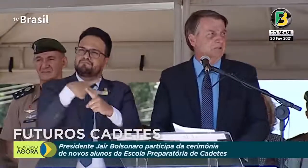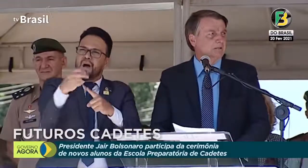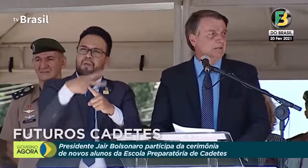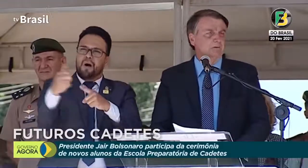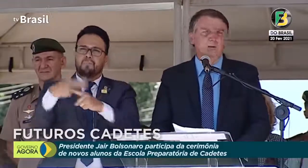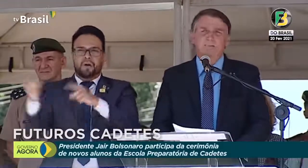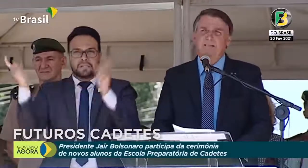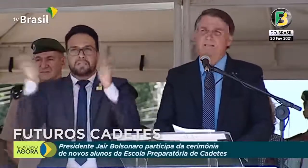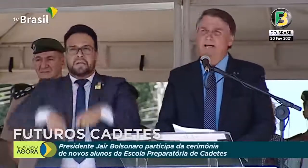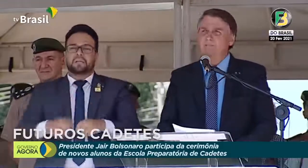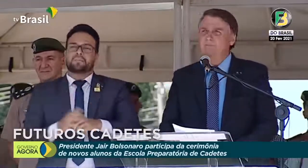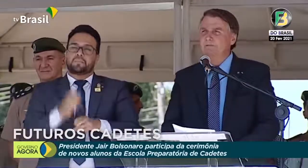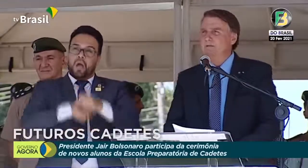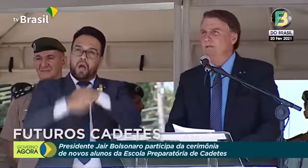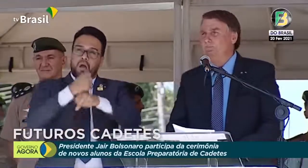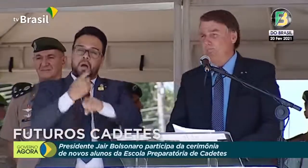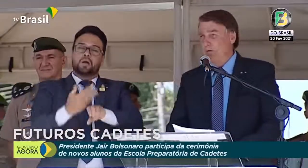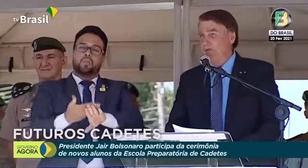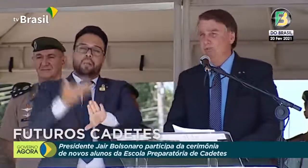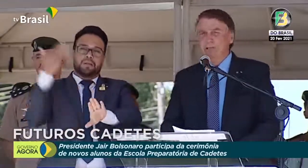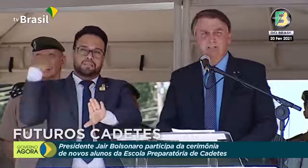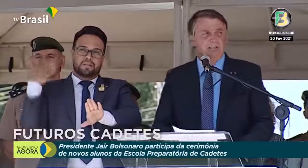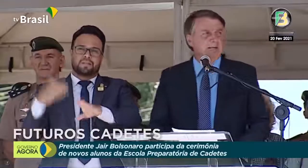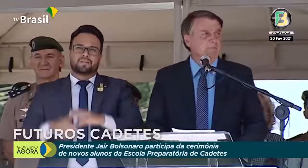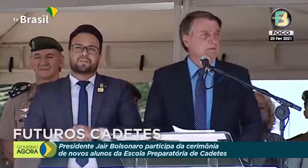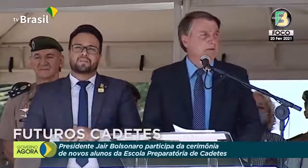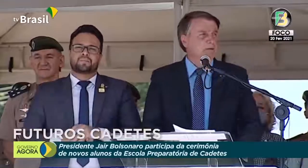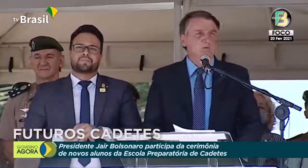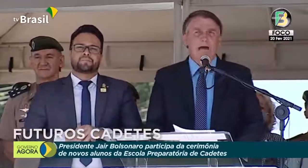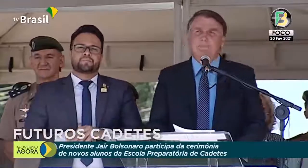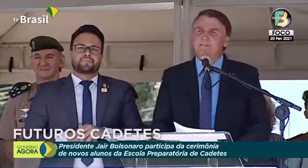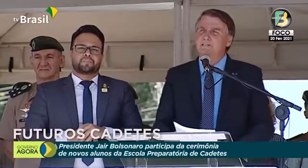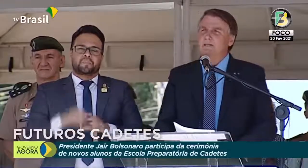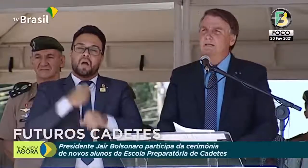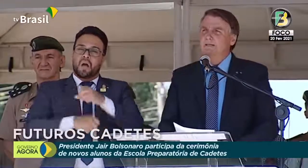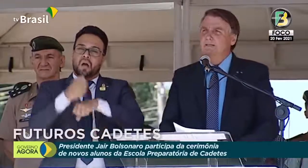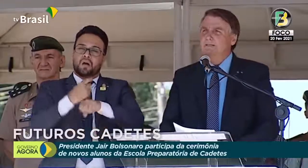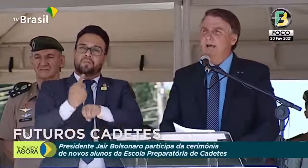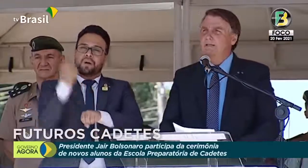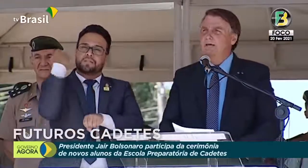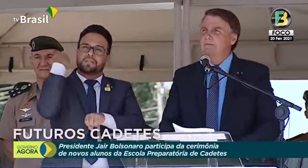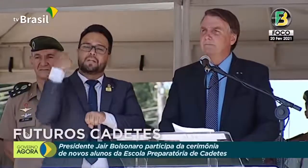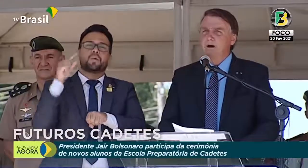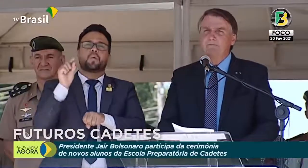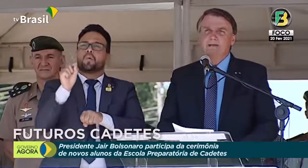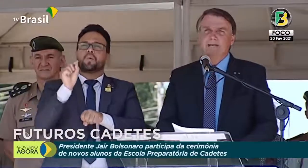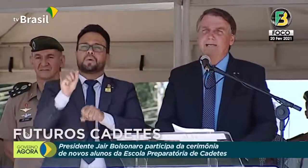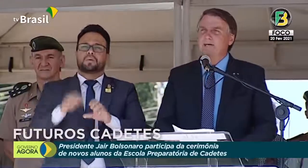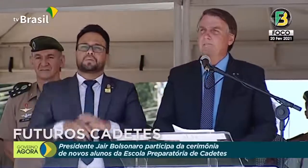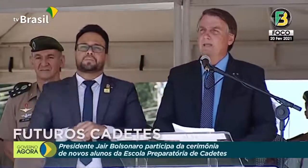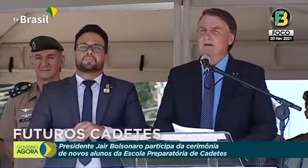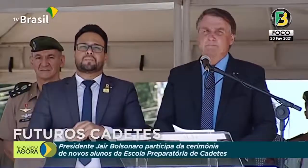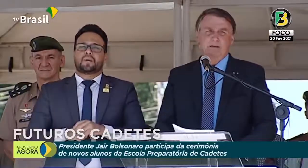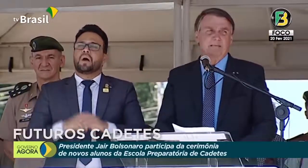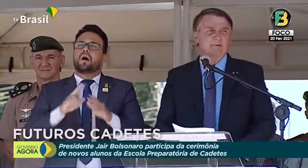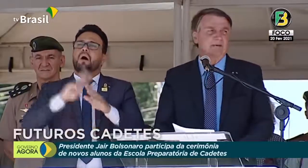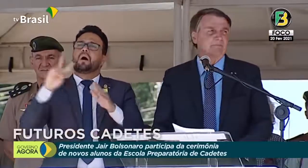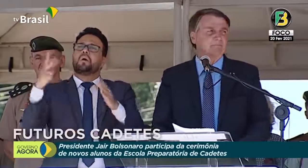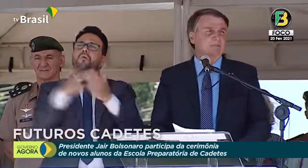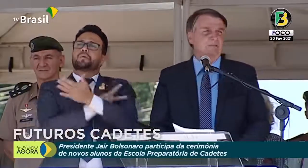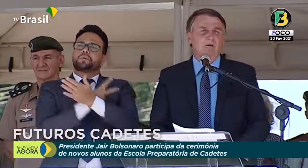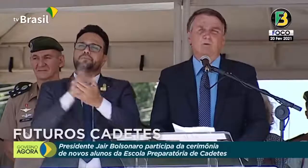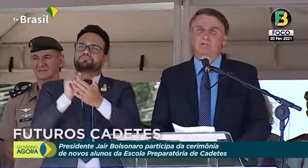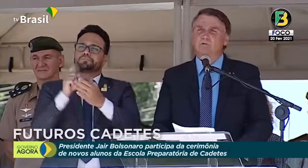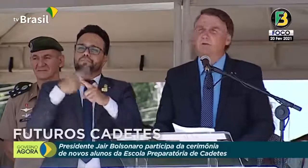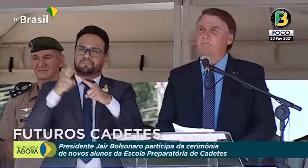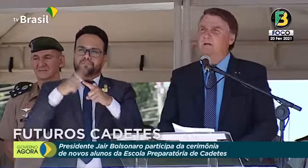obstáculos. O ano passado, pelo que tudo indica, o ápice dessa malfadada